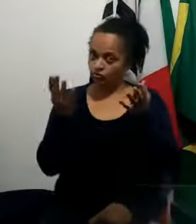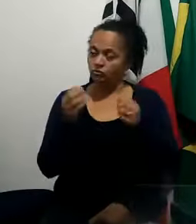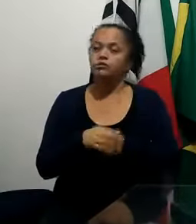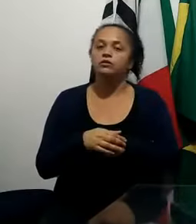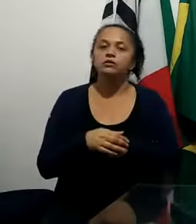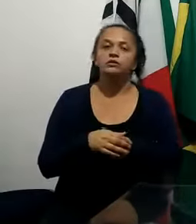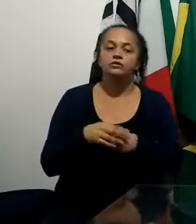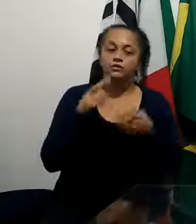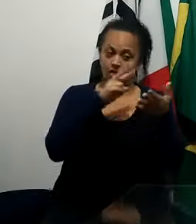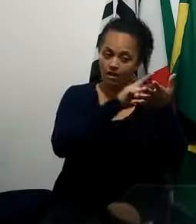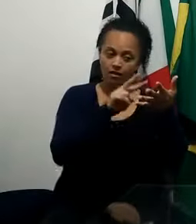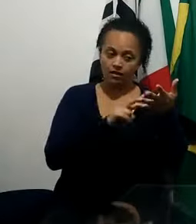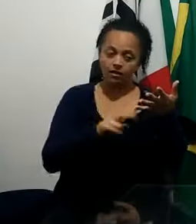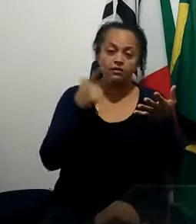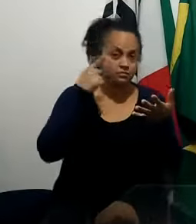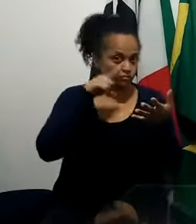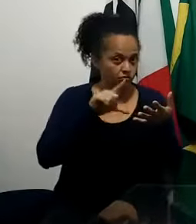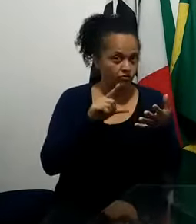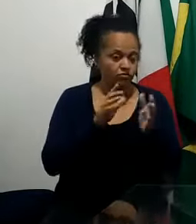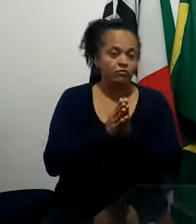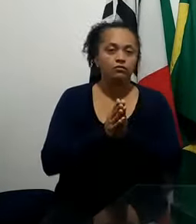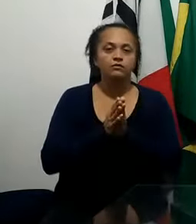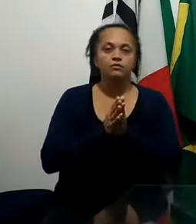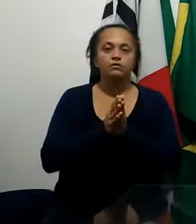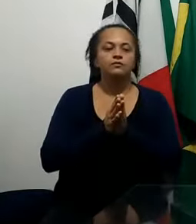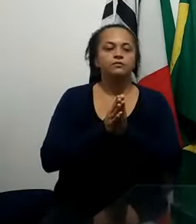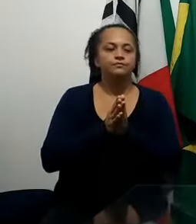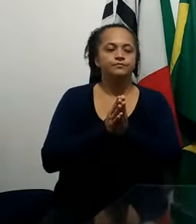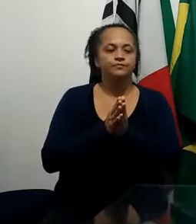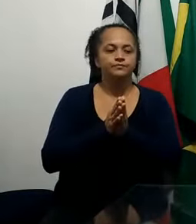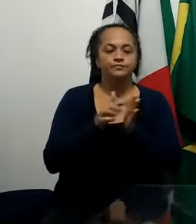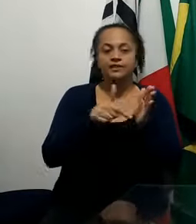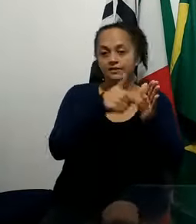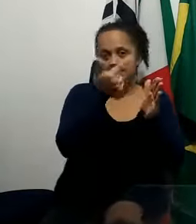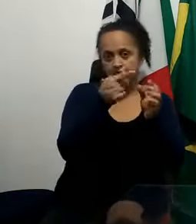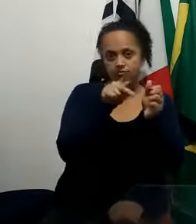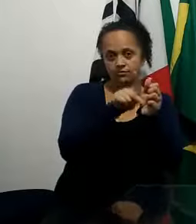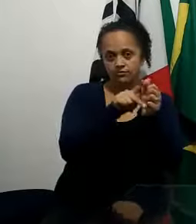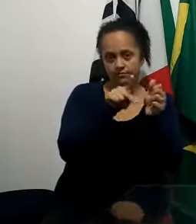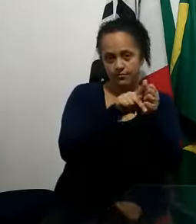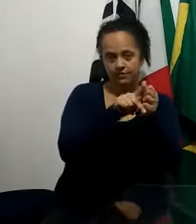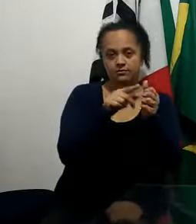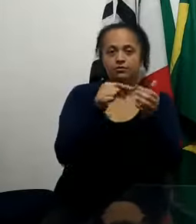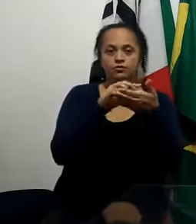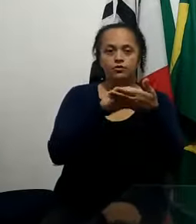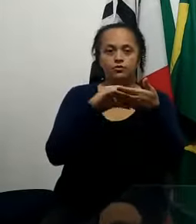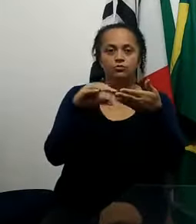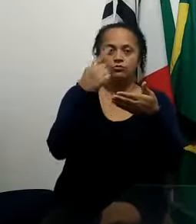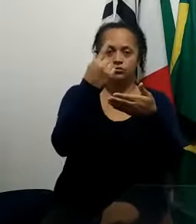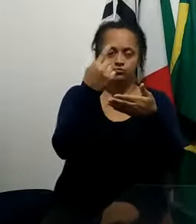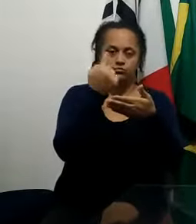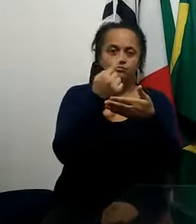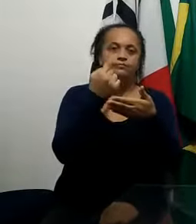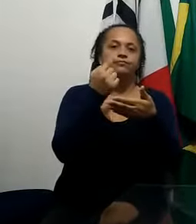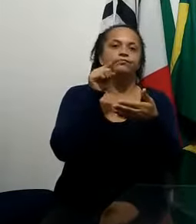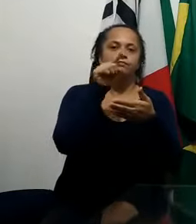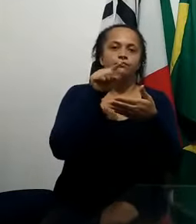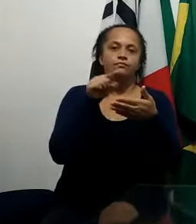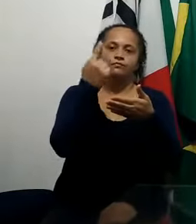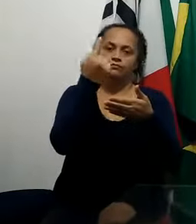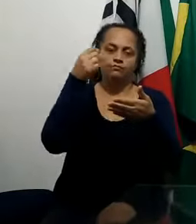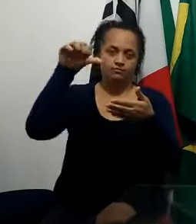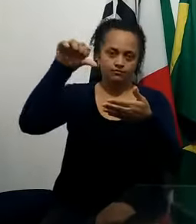textos base desse estudo, né? Que está em 2 Pedro 1,19 e João